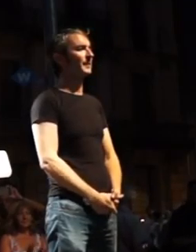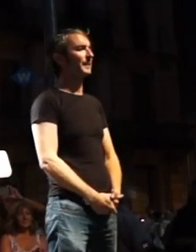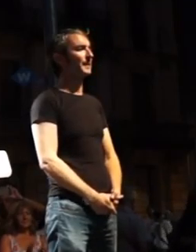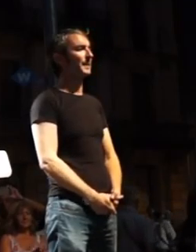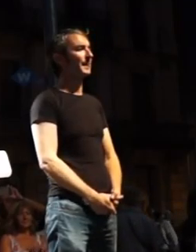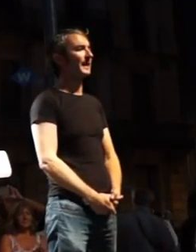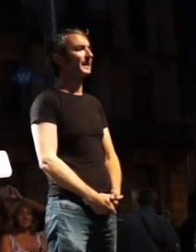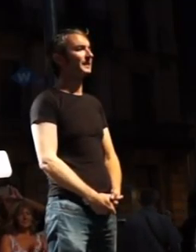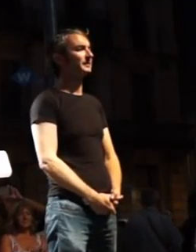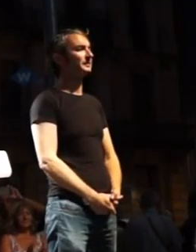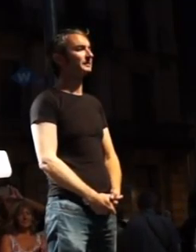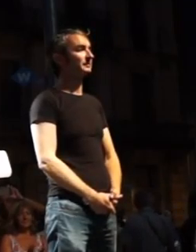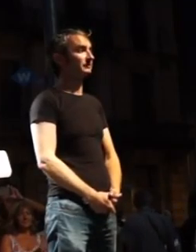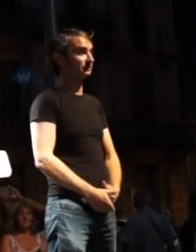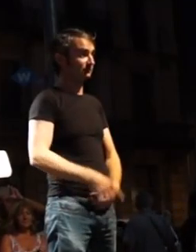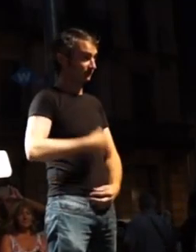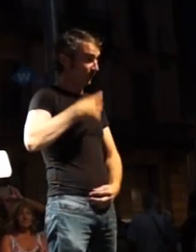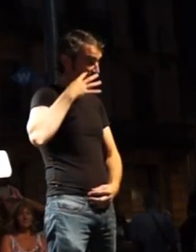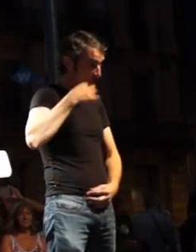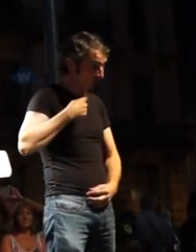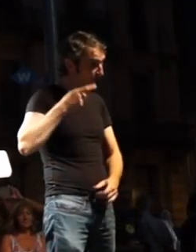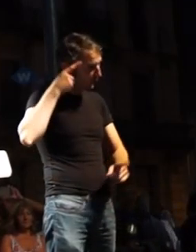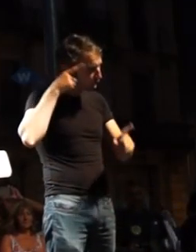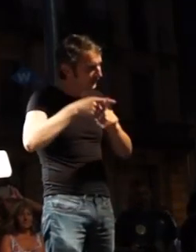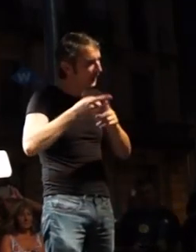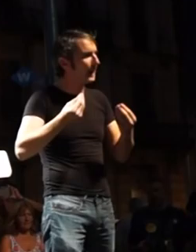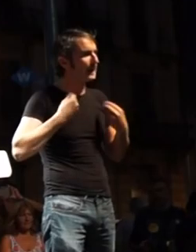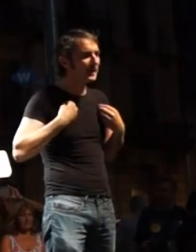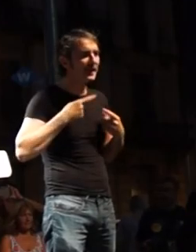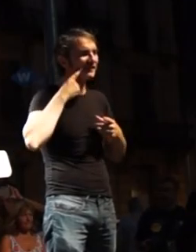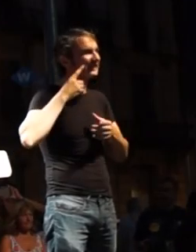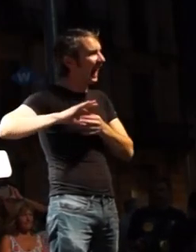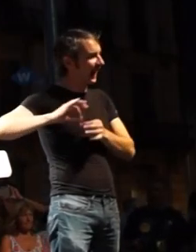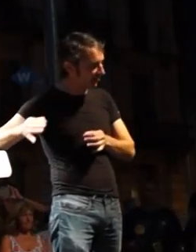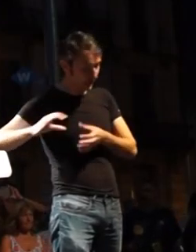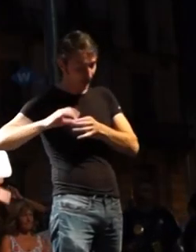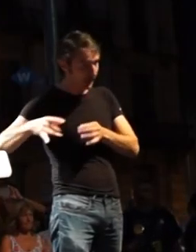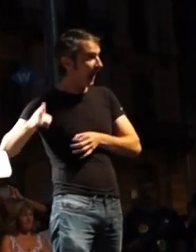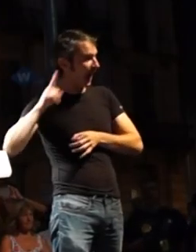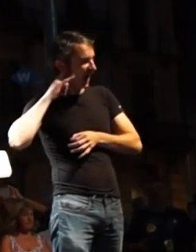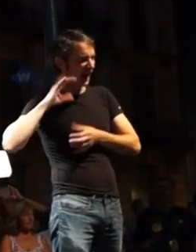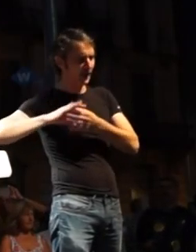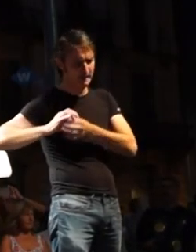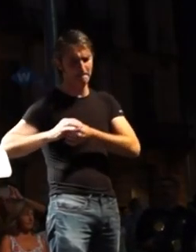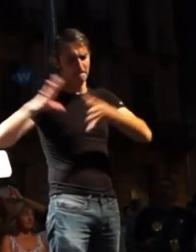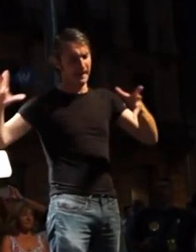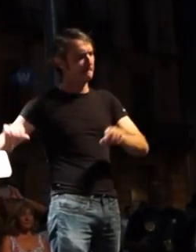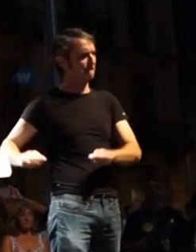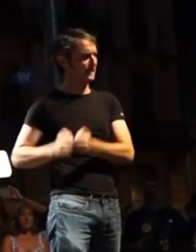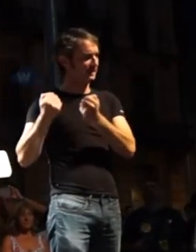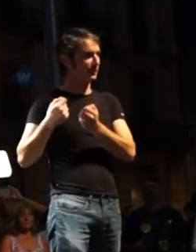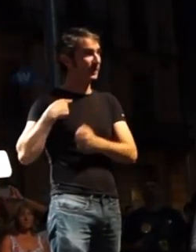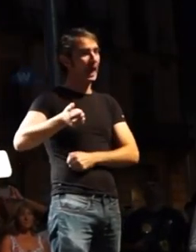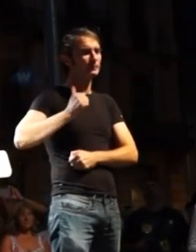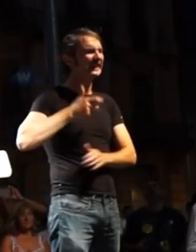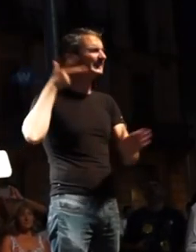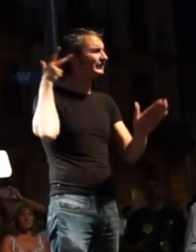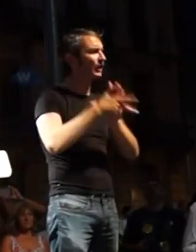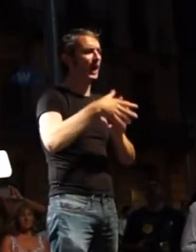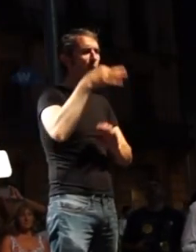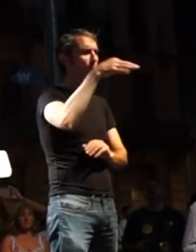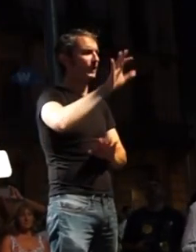I és que ens hi va la vida, realment. Hem de moure'ns, hem de sentir les cadenes i hem de trencar aquestes cadenes. I estem davant d'una oportunitat